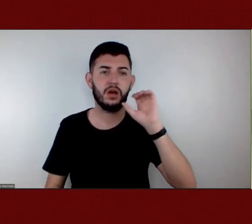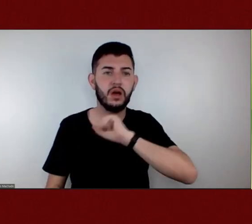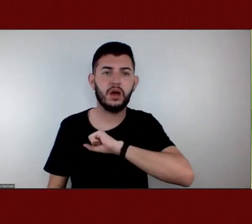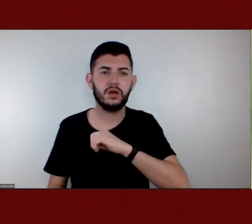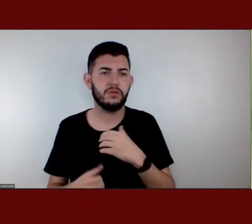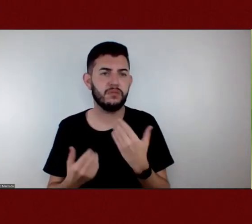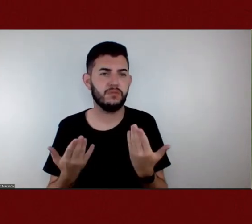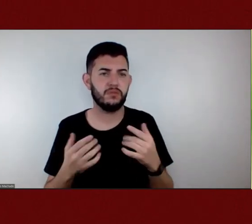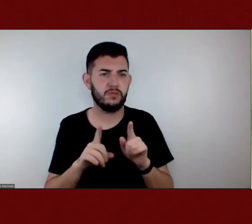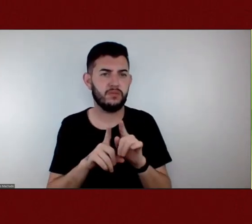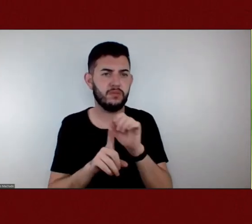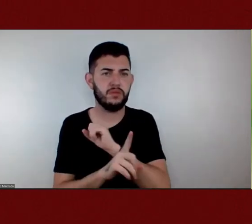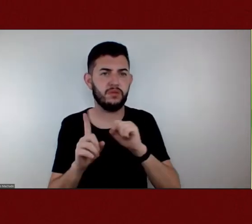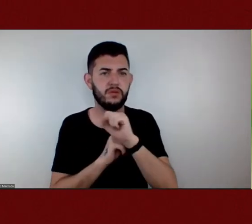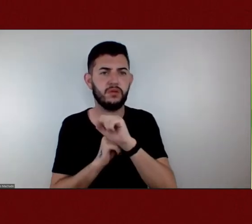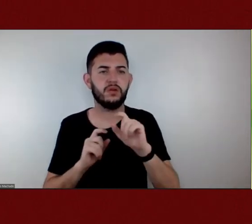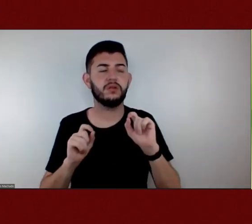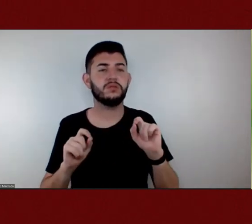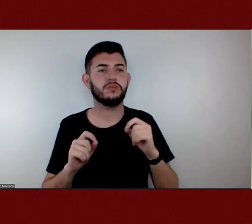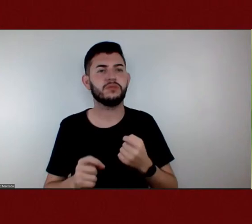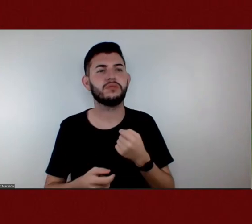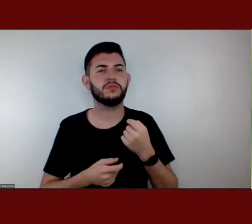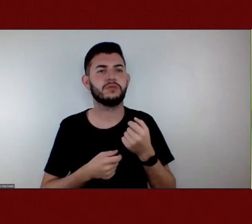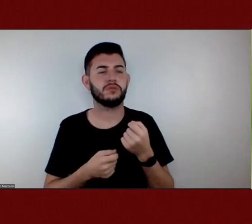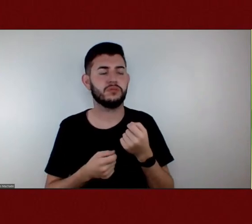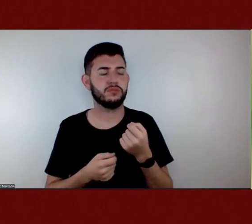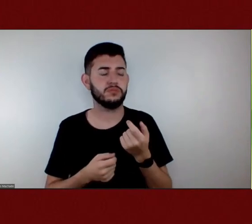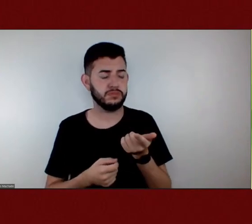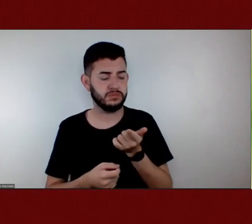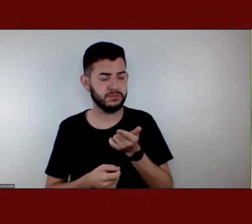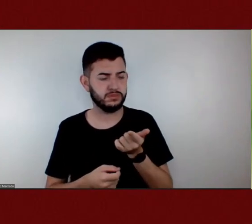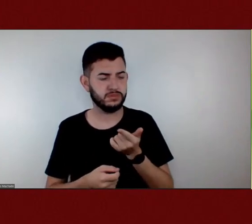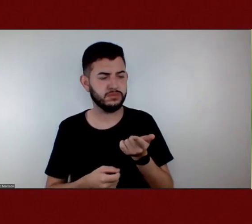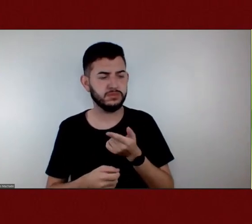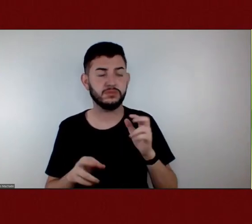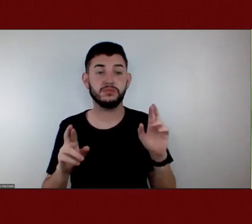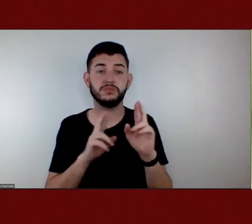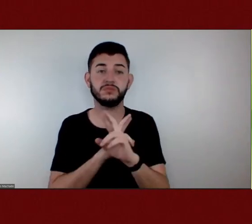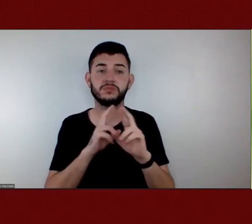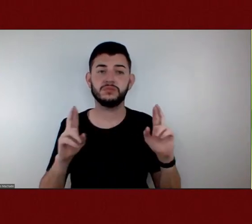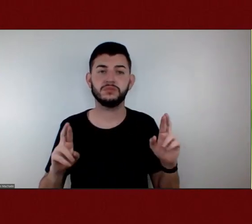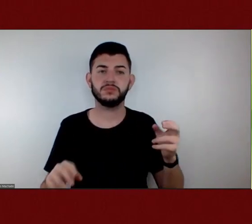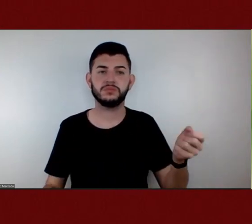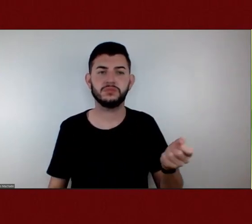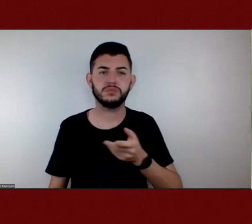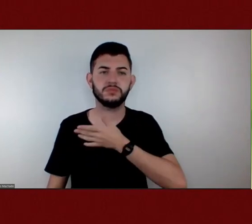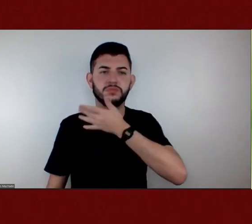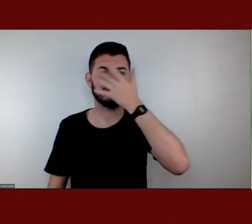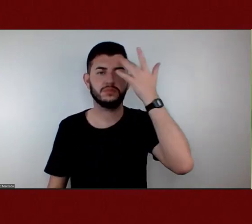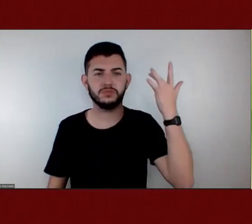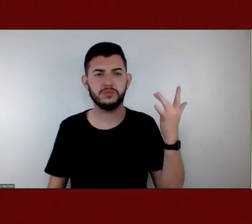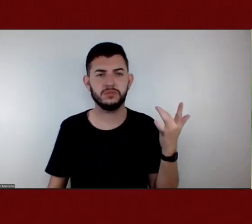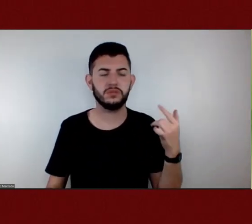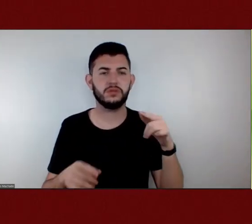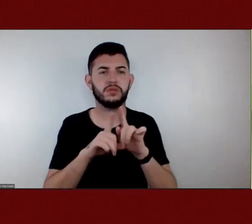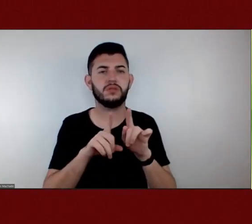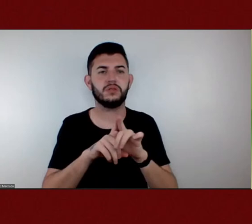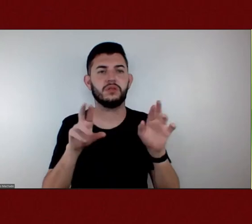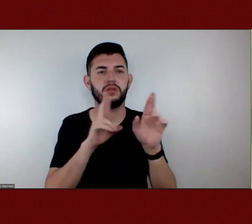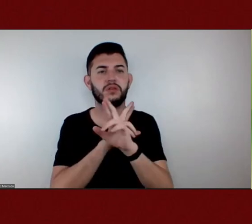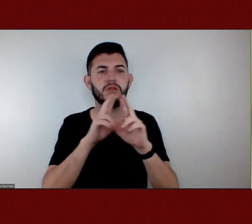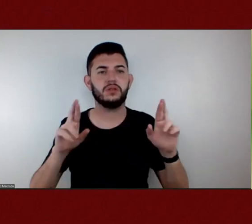que começa a construir toda uma nova relação entre as pessoas, relações de